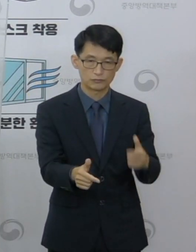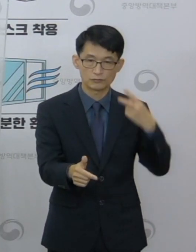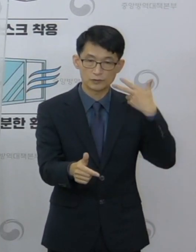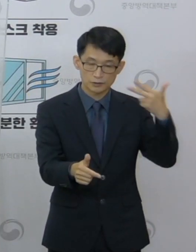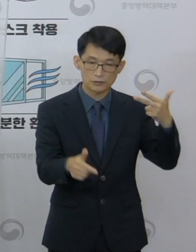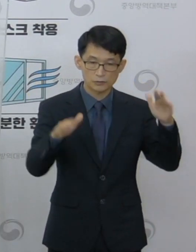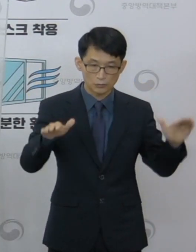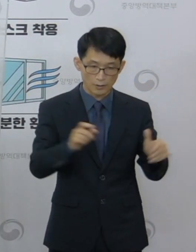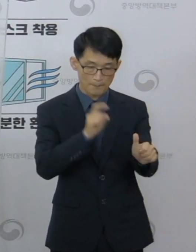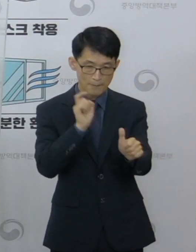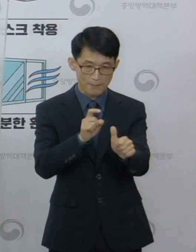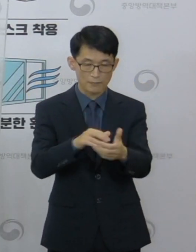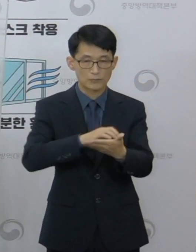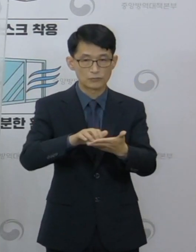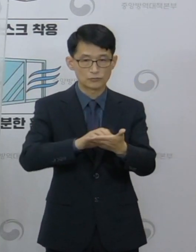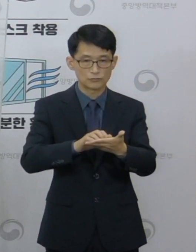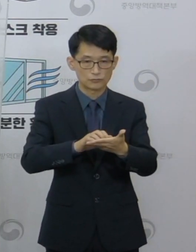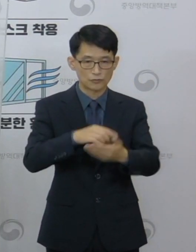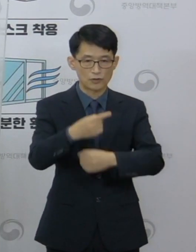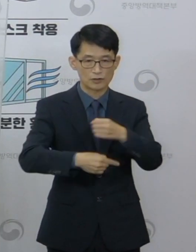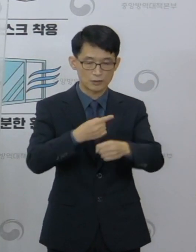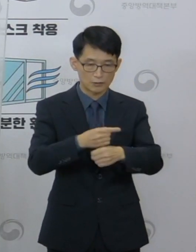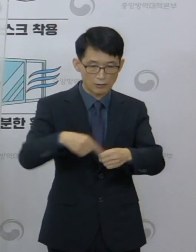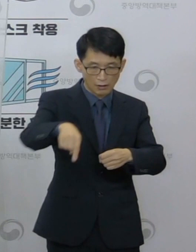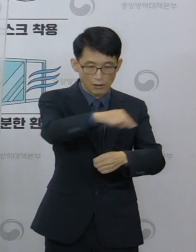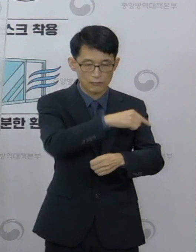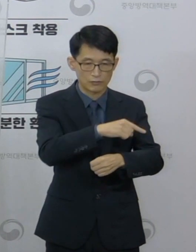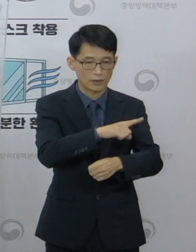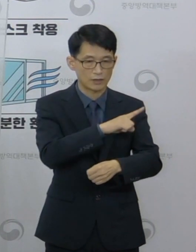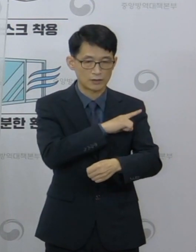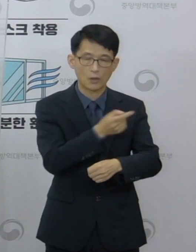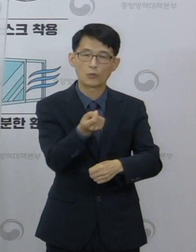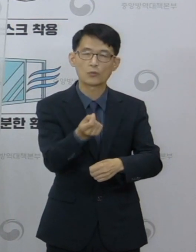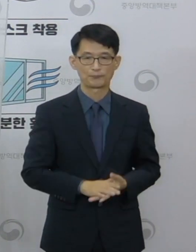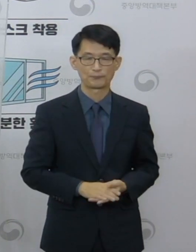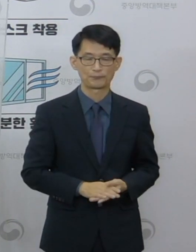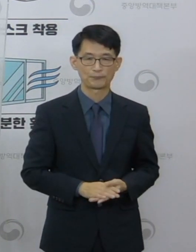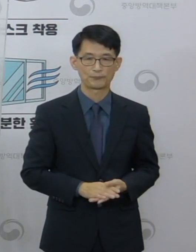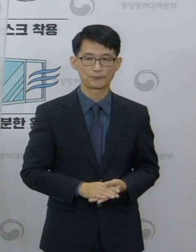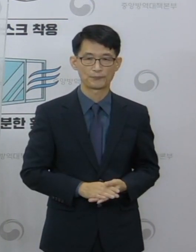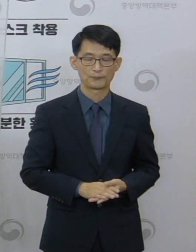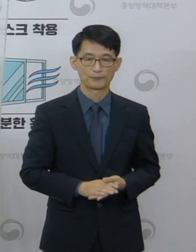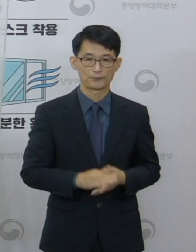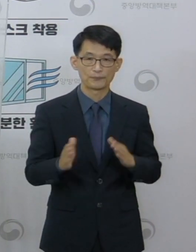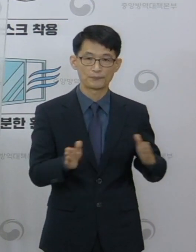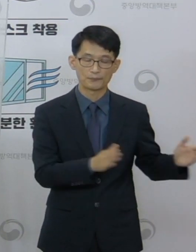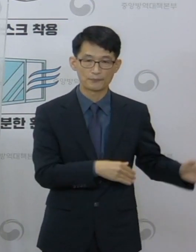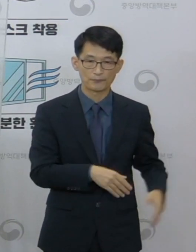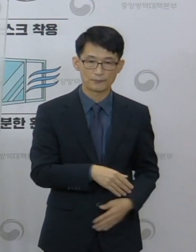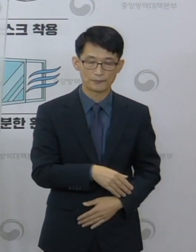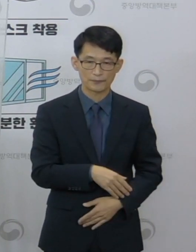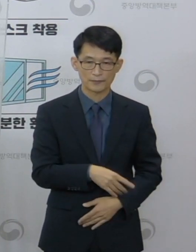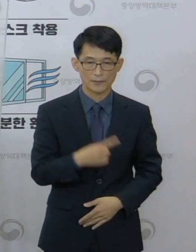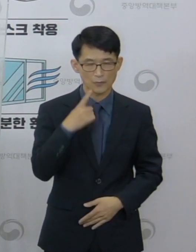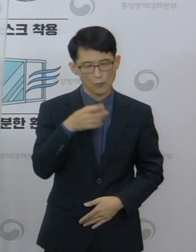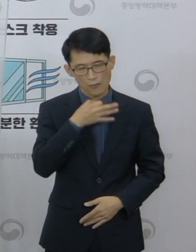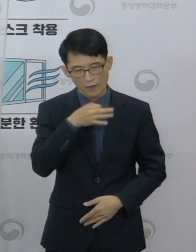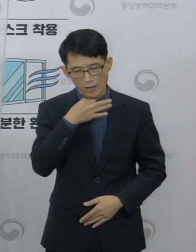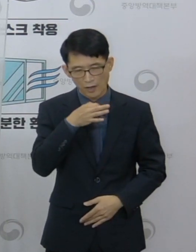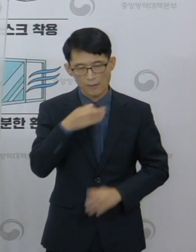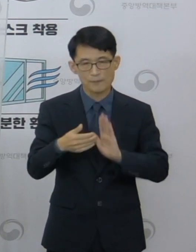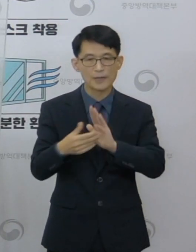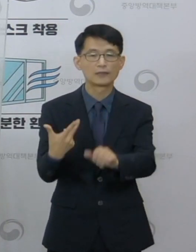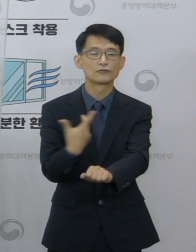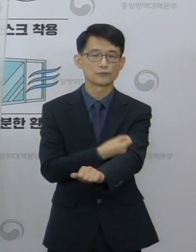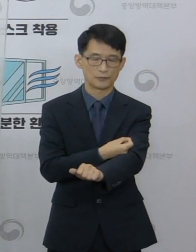자수가 금년들어 최저 수준을 보이고 있습니다 다음으로 인플루엔자 접종 관련해서 안내